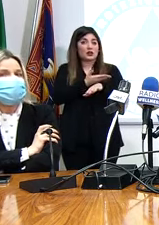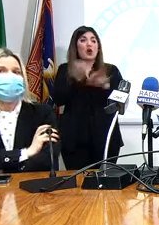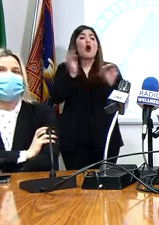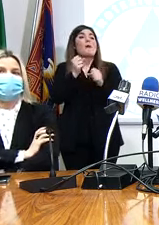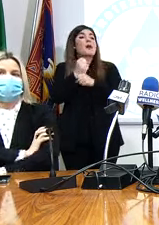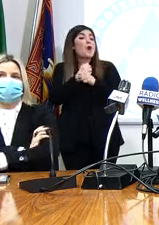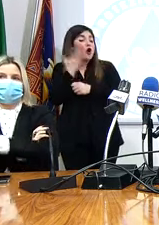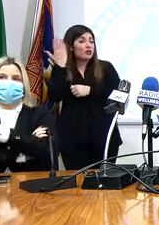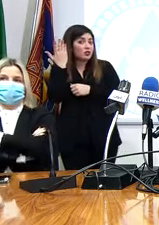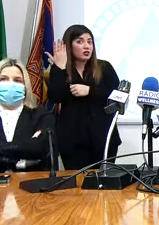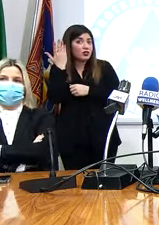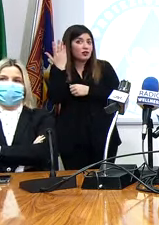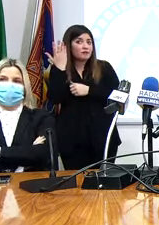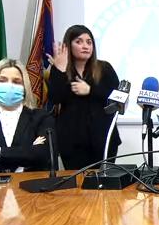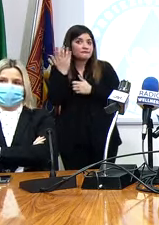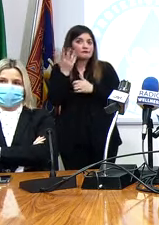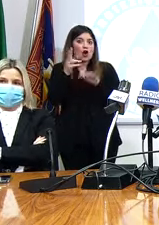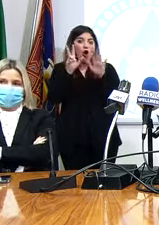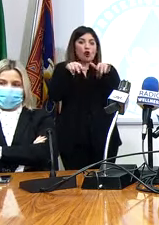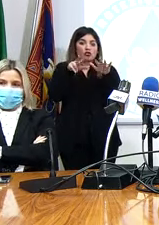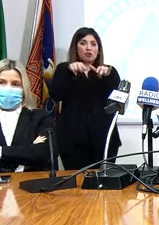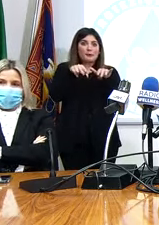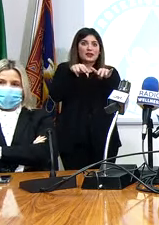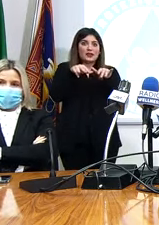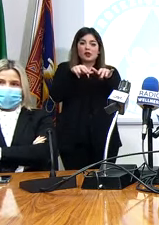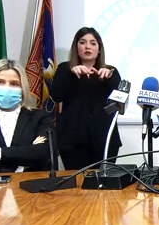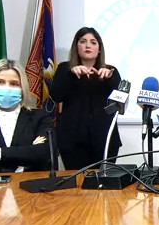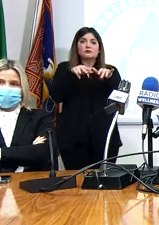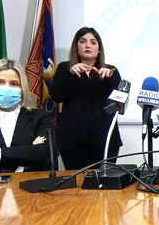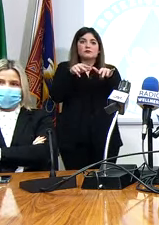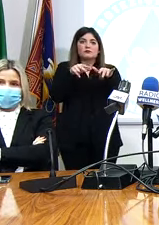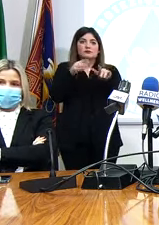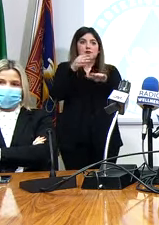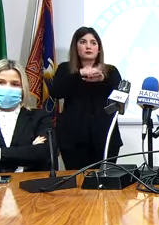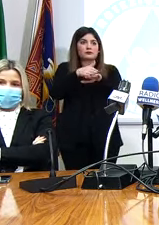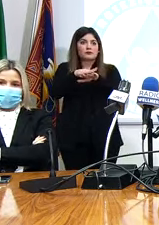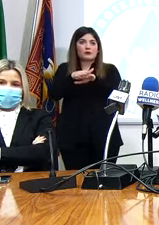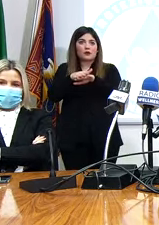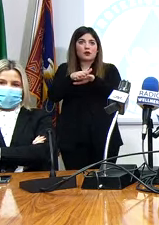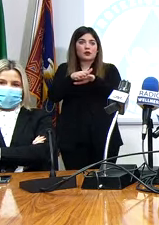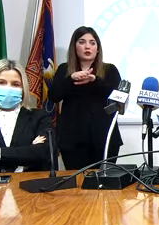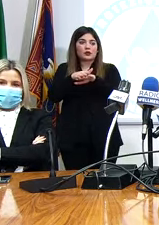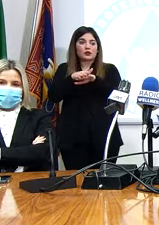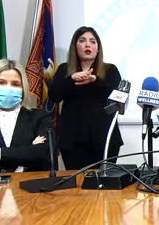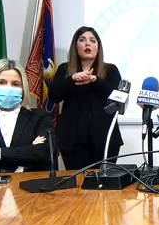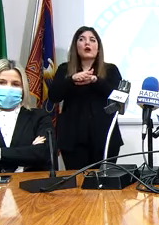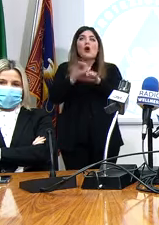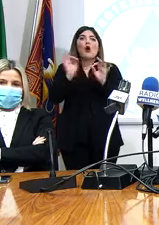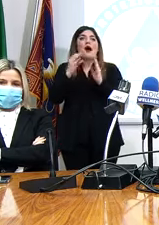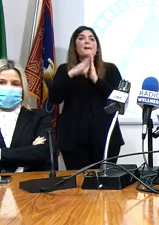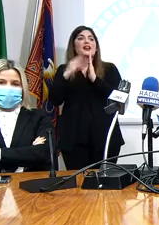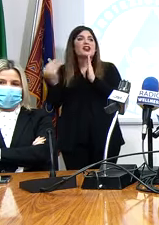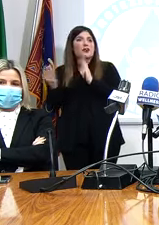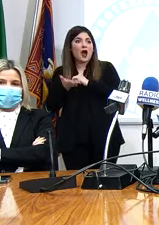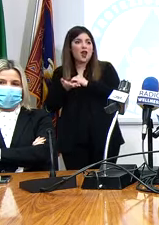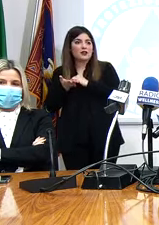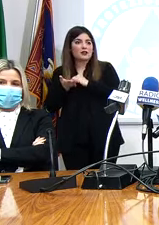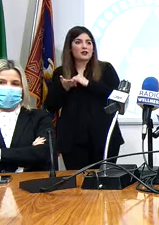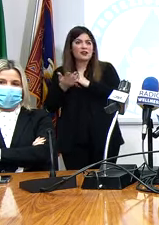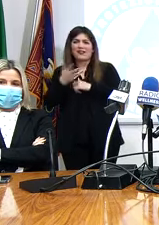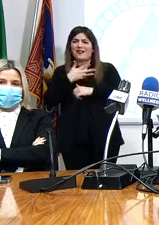ha passato gli 8.000 e ha 4 milioni e 300 mila abitanti. Penso all'Emilia Romagna, 8.800 morti e ha